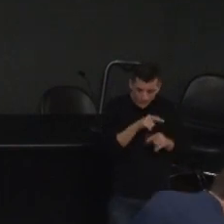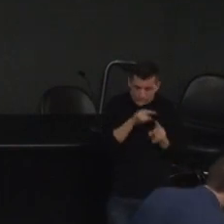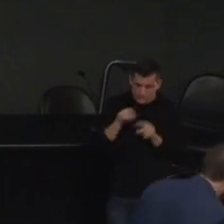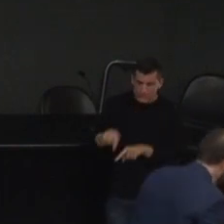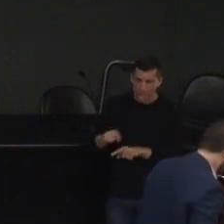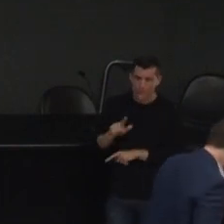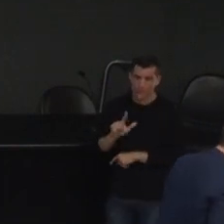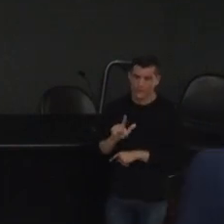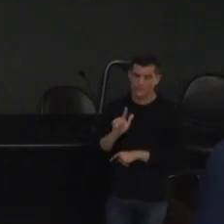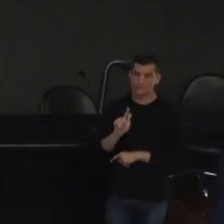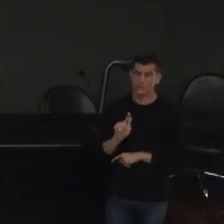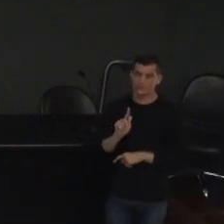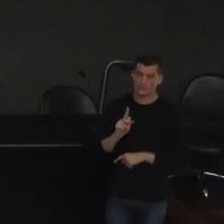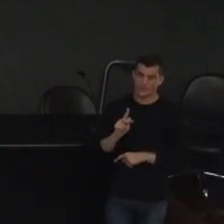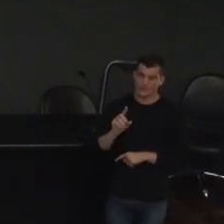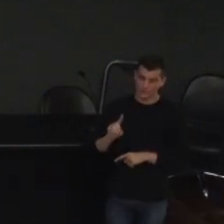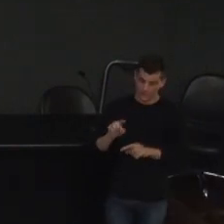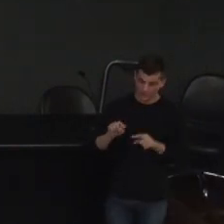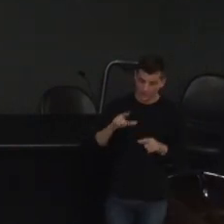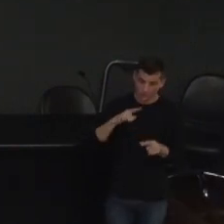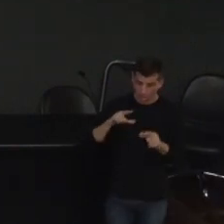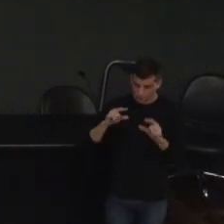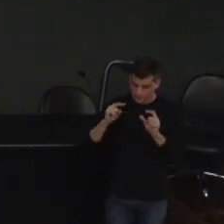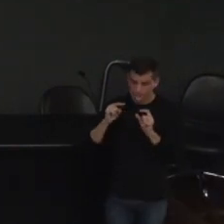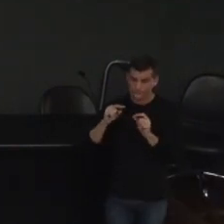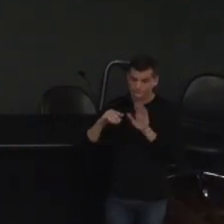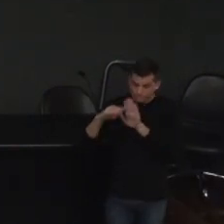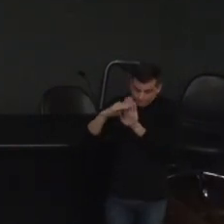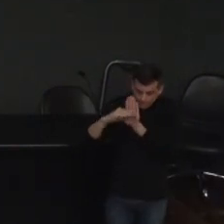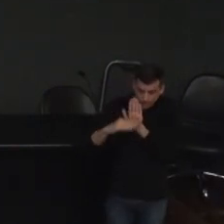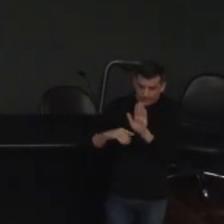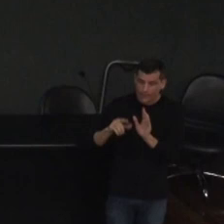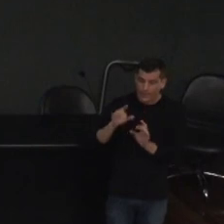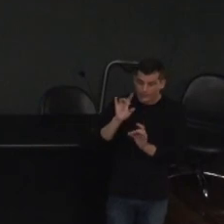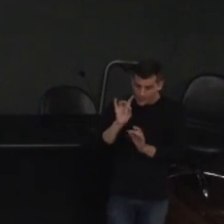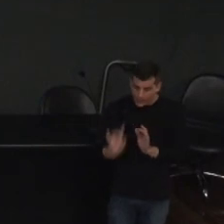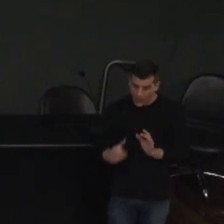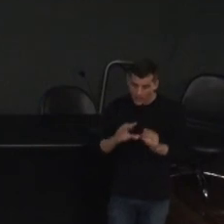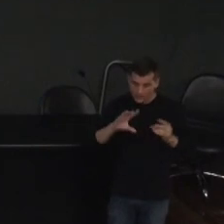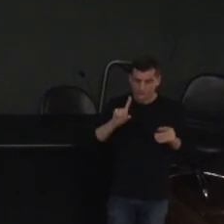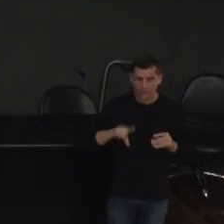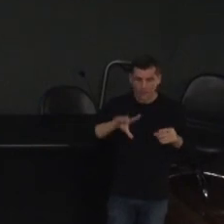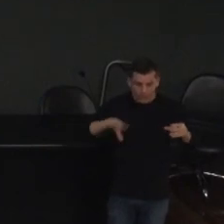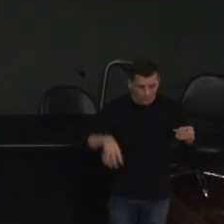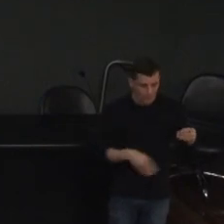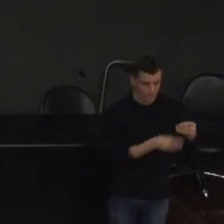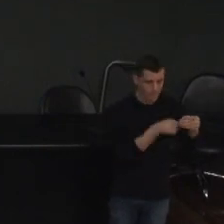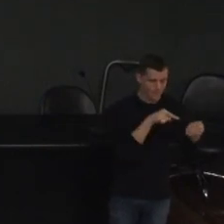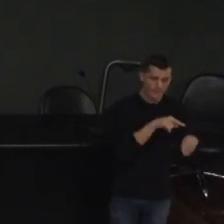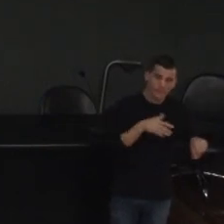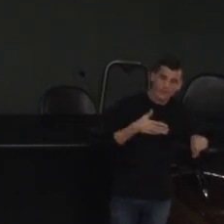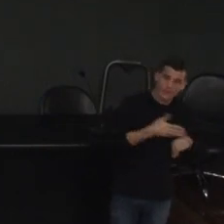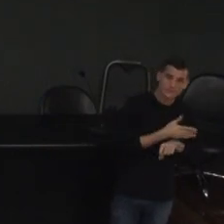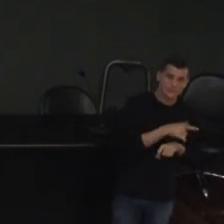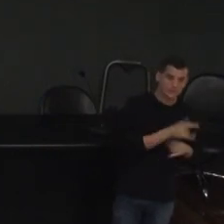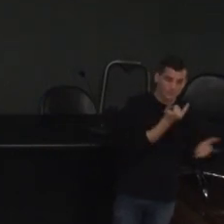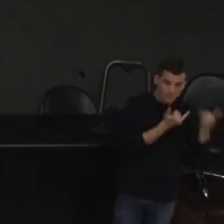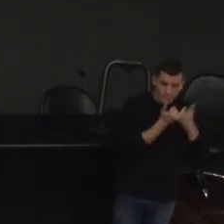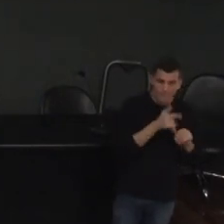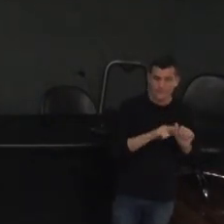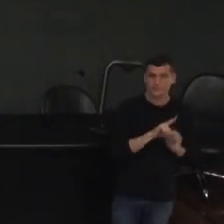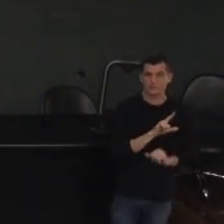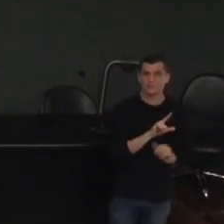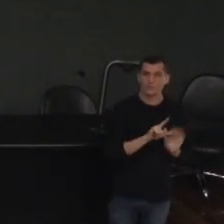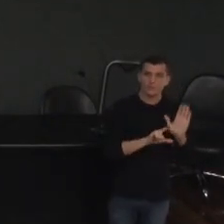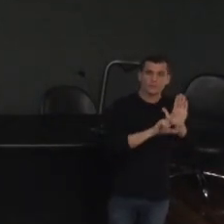da lgpd devem ser lidos de forma complementar com os aspectos da lei de acesso à informação aqui